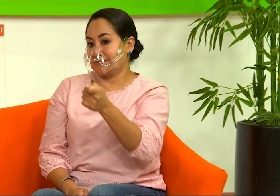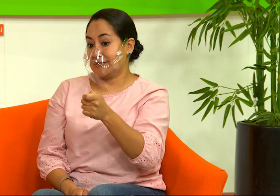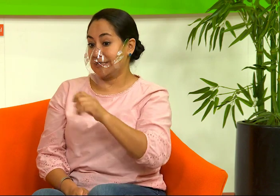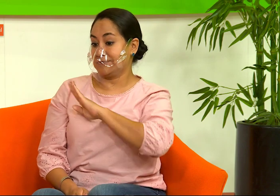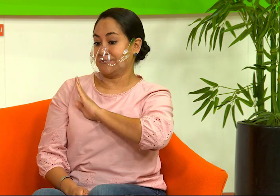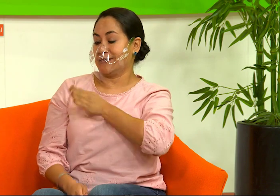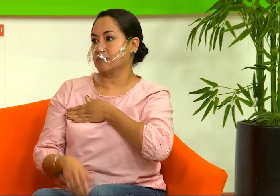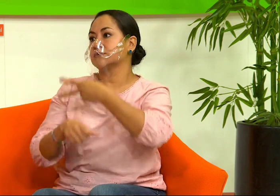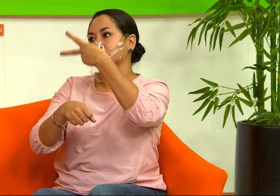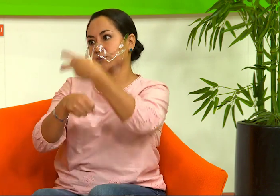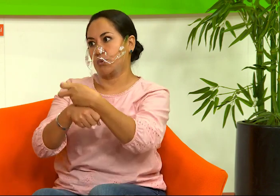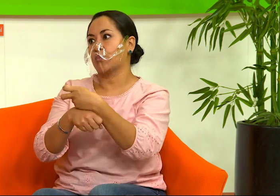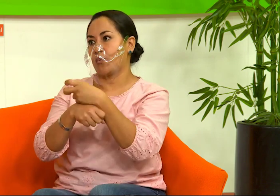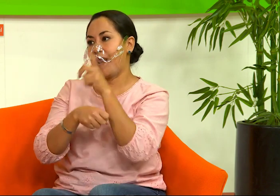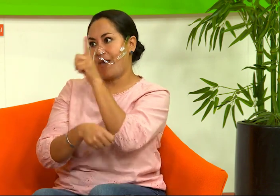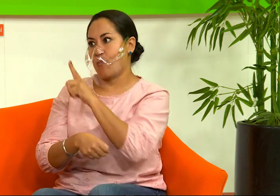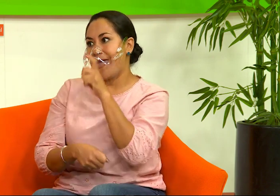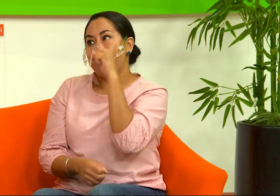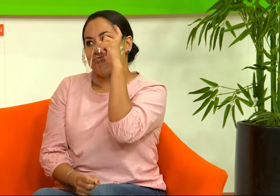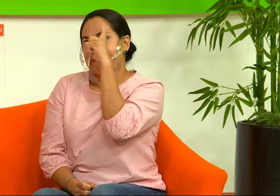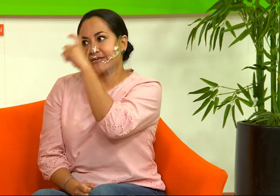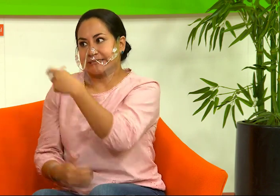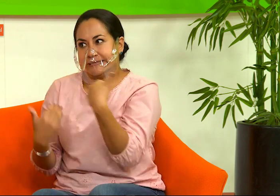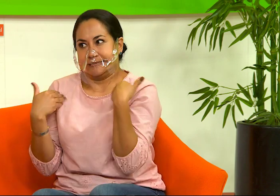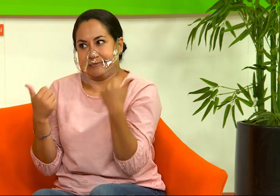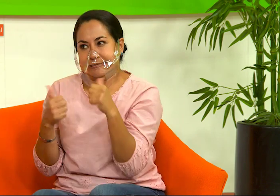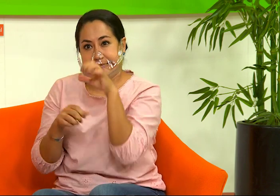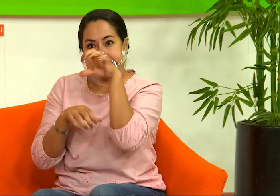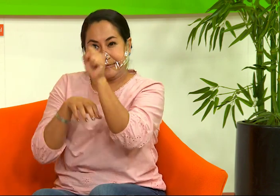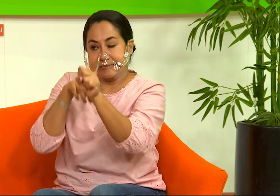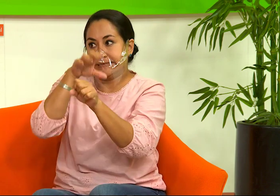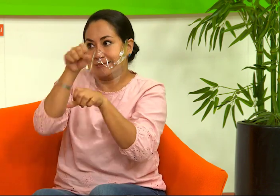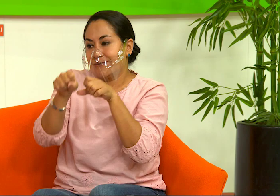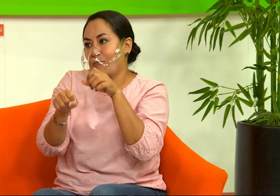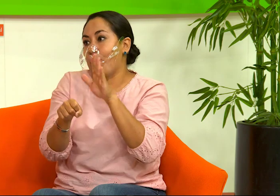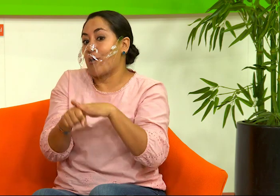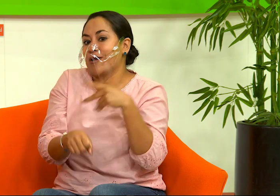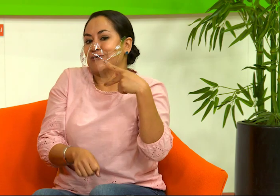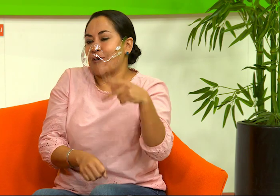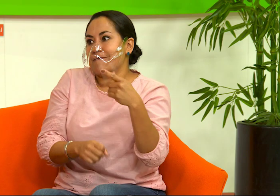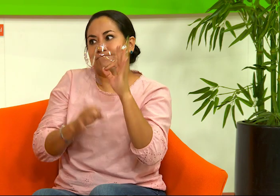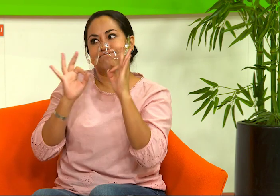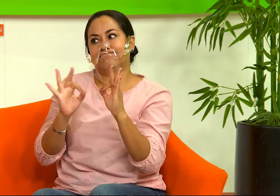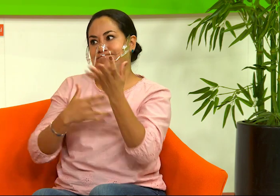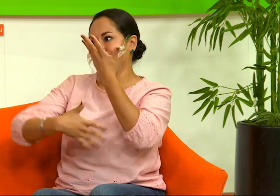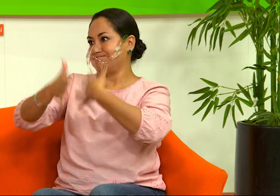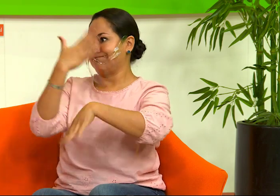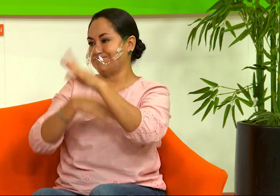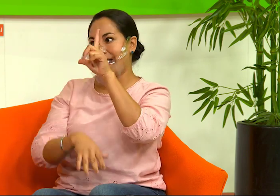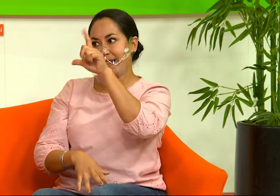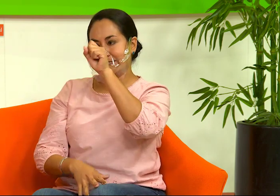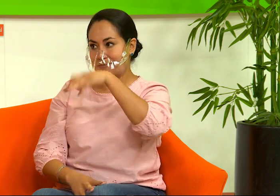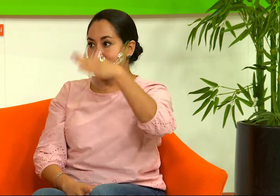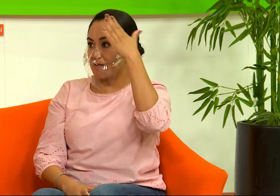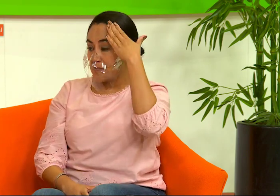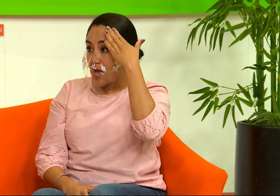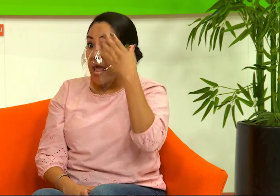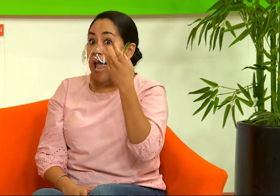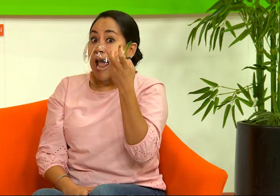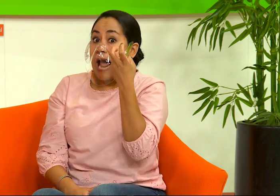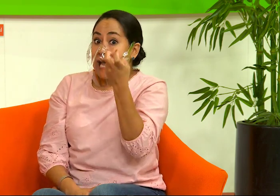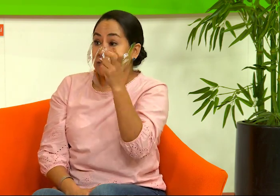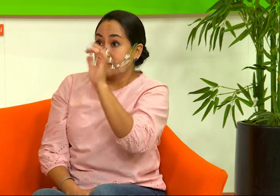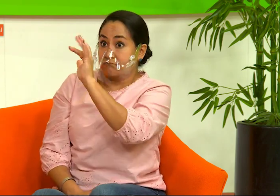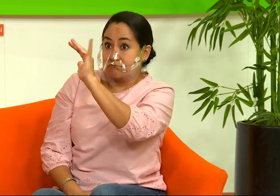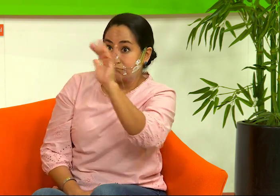No, la mayoría de las personas sordas, bueno, pues el español es su segunda lengua, ¿no? Entonces tienen dificultad para entender el